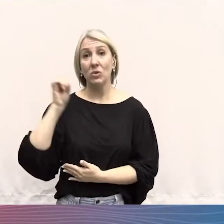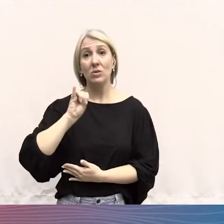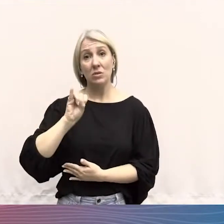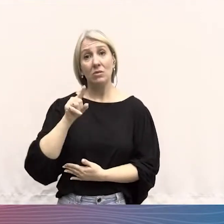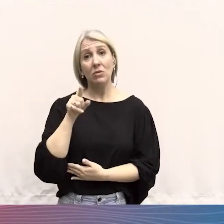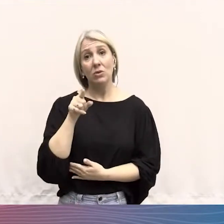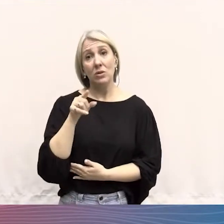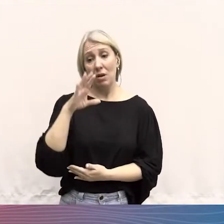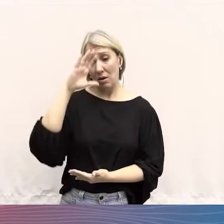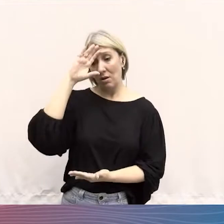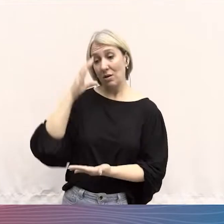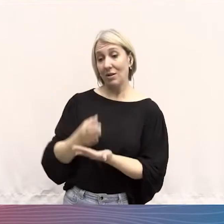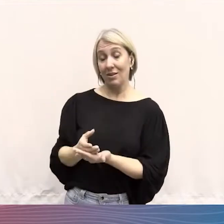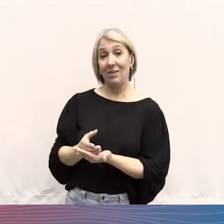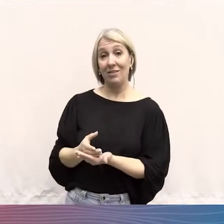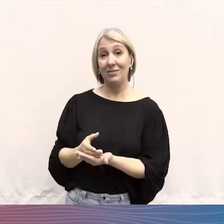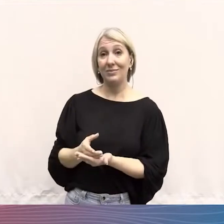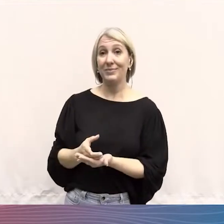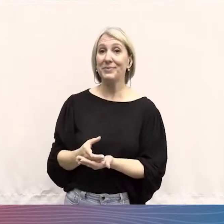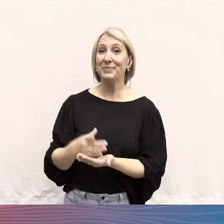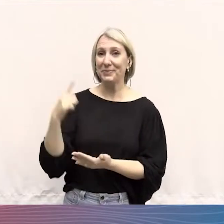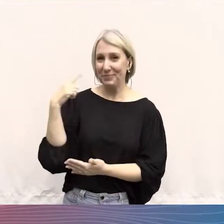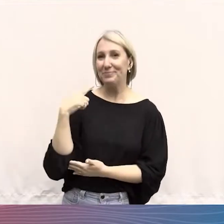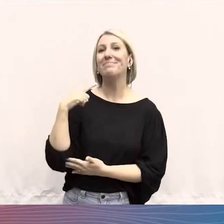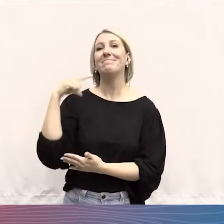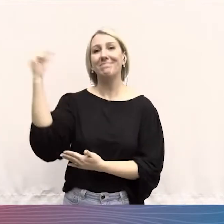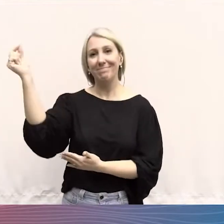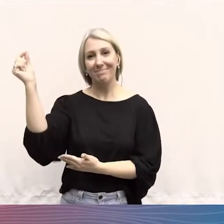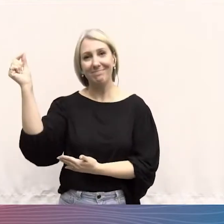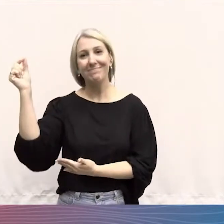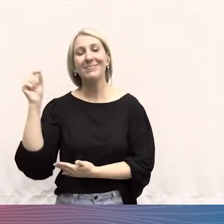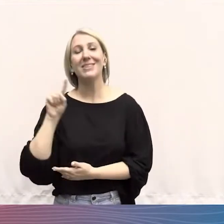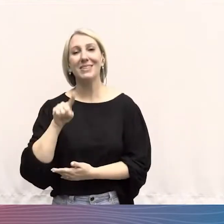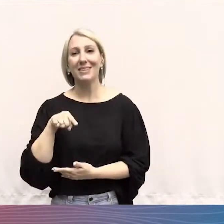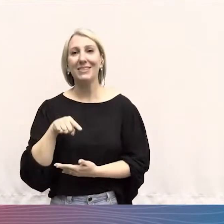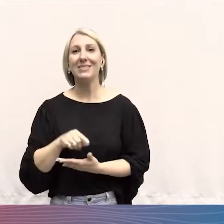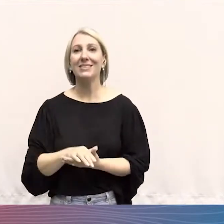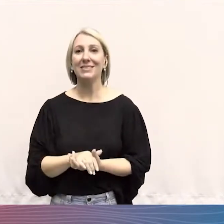crê nele, você está predestinado. Não está?